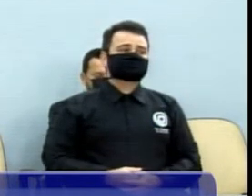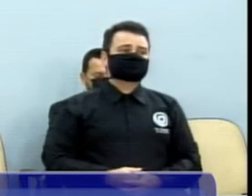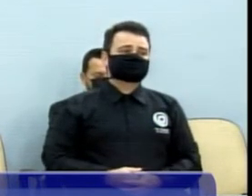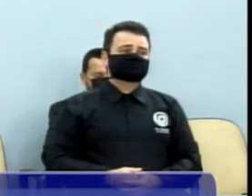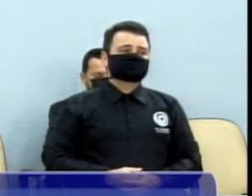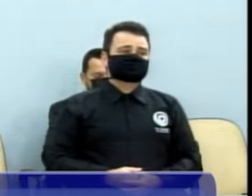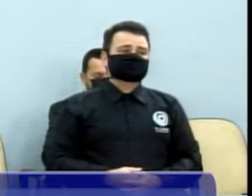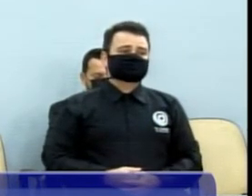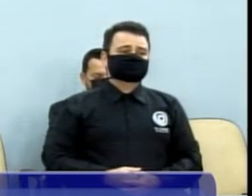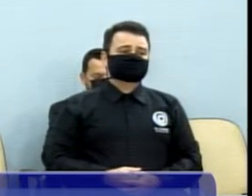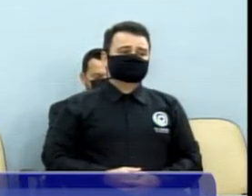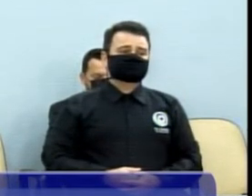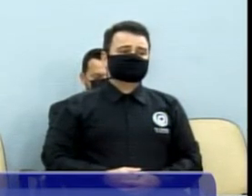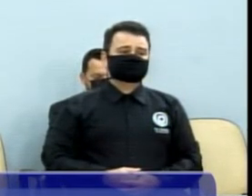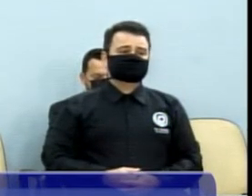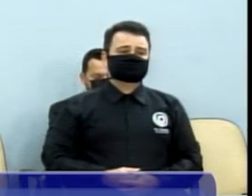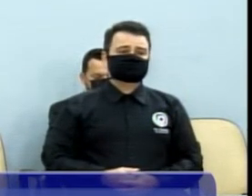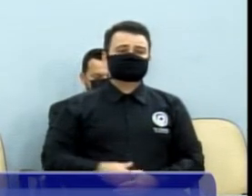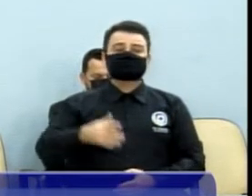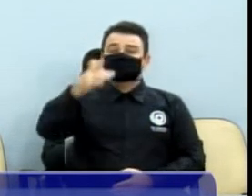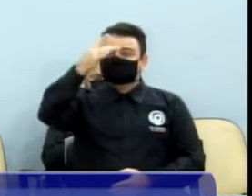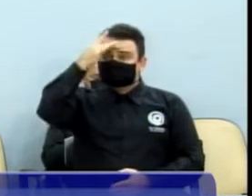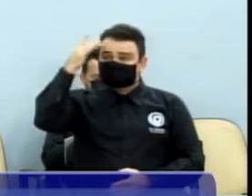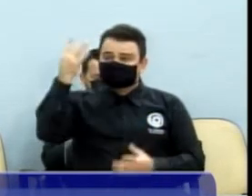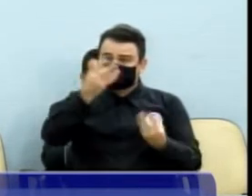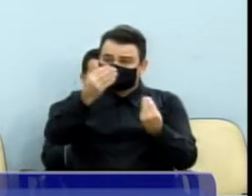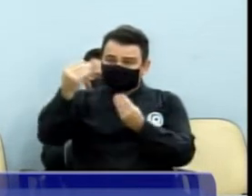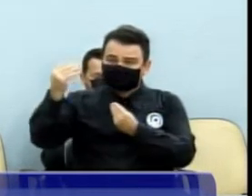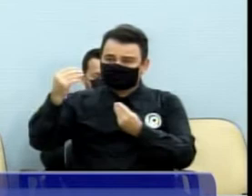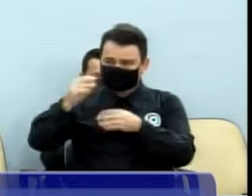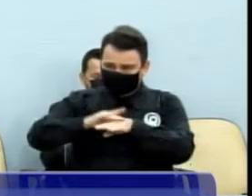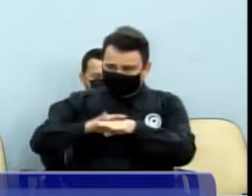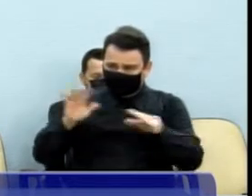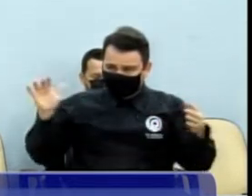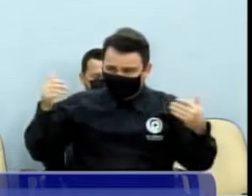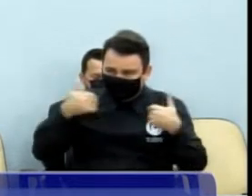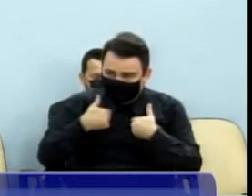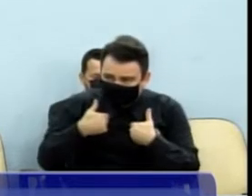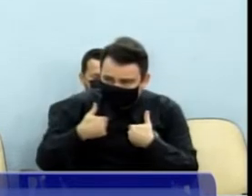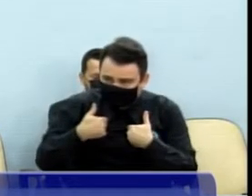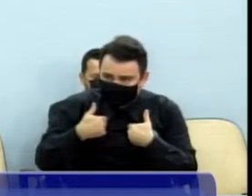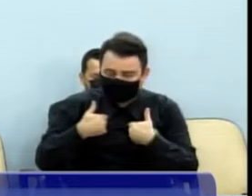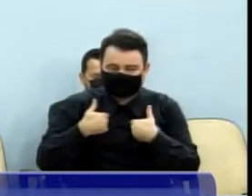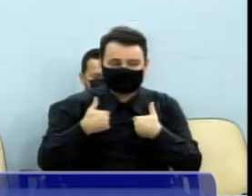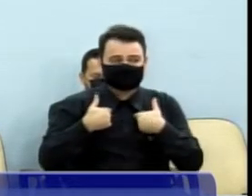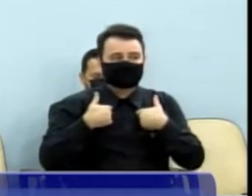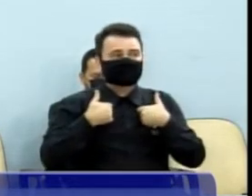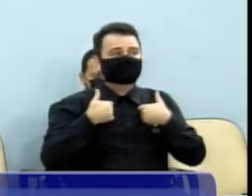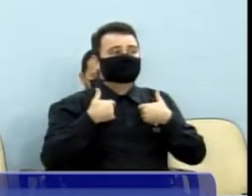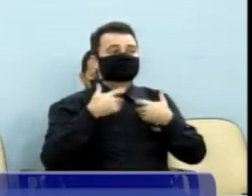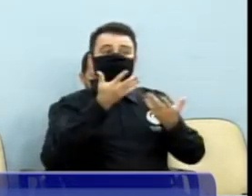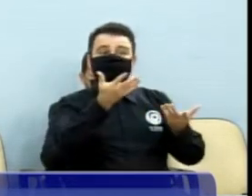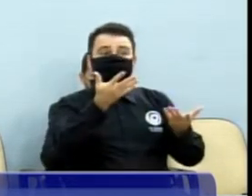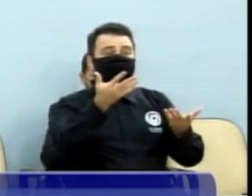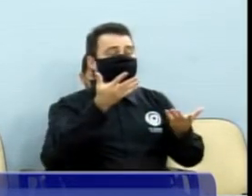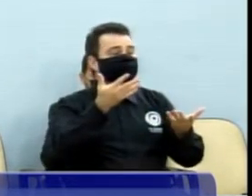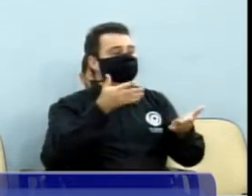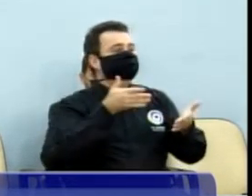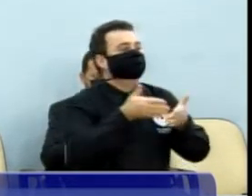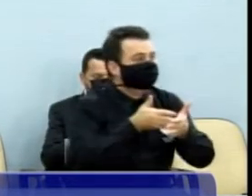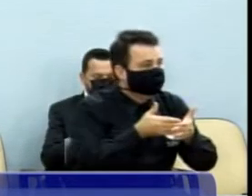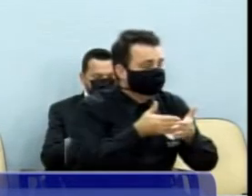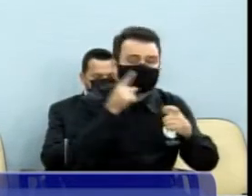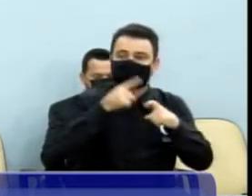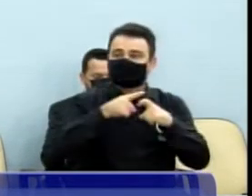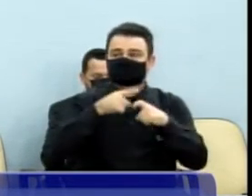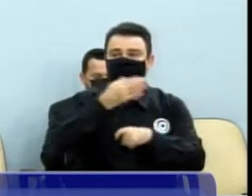há milhares talvez de pacientes autistas e serão prejudicados com o não atendimento e de